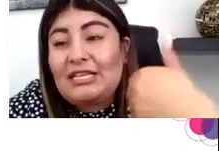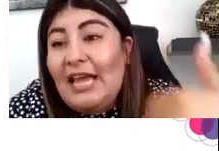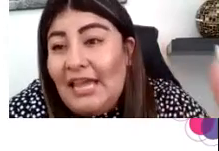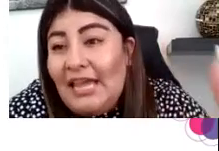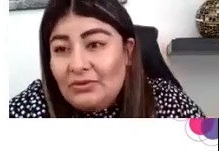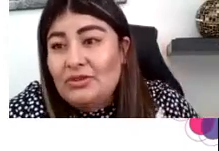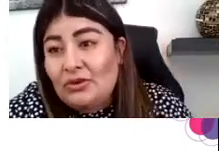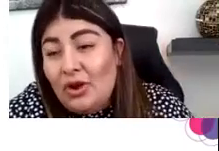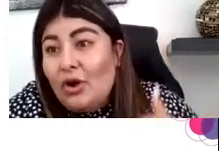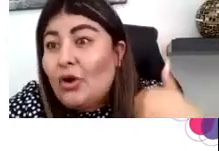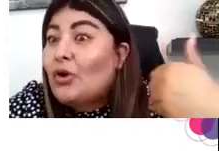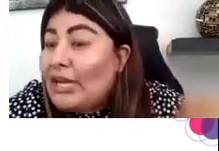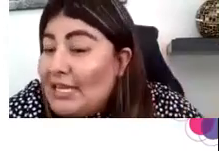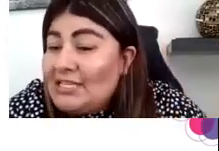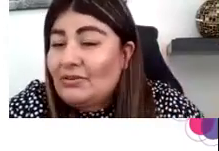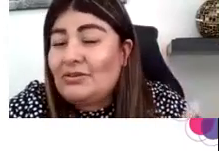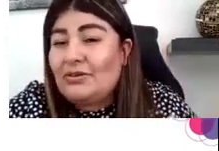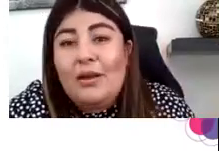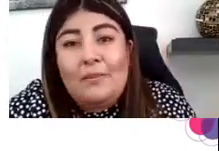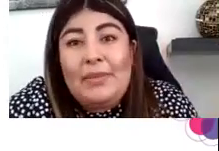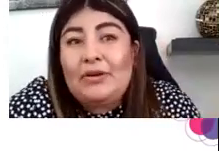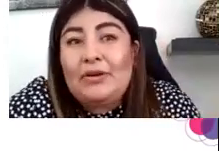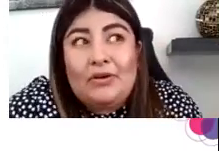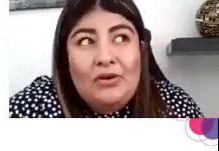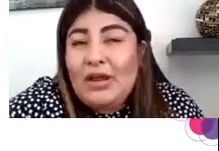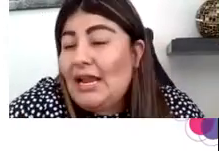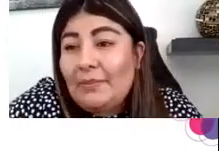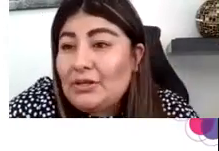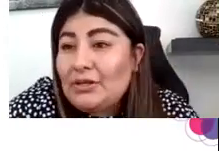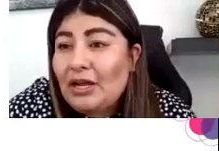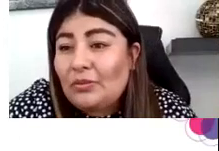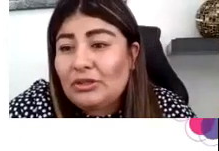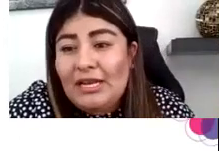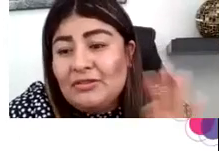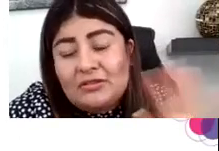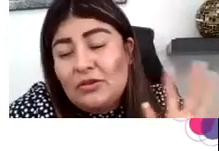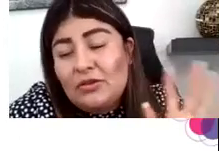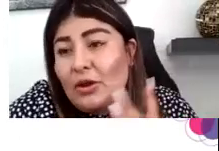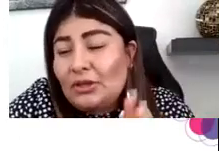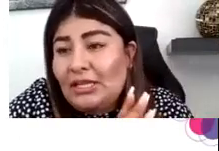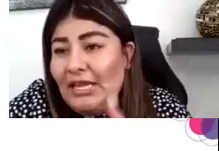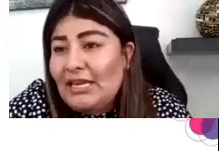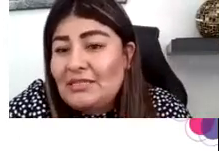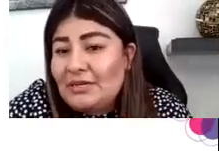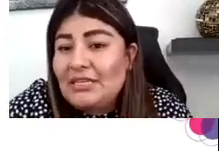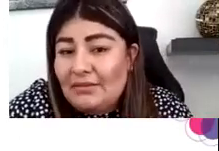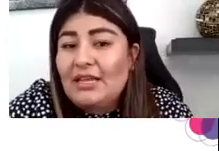en situación o con esta situación, pero no en la persona como tal. Eso es lo importante y que siempre se debe de